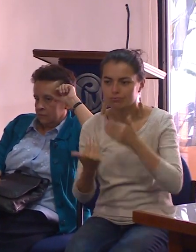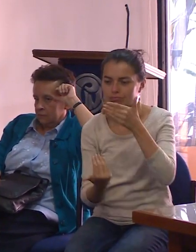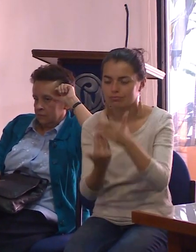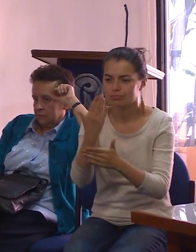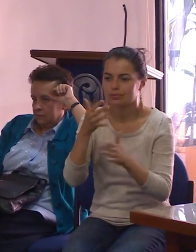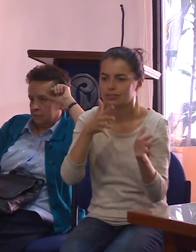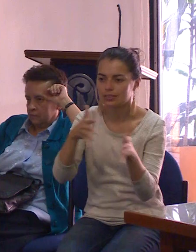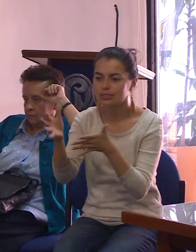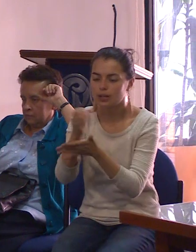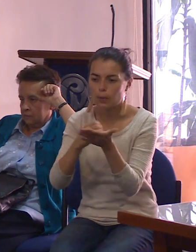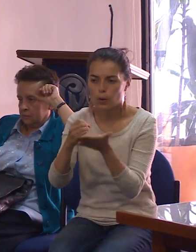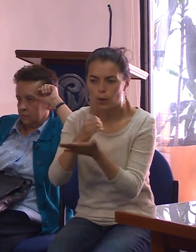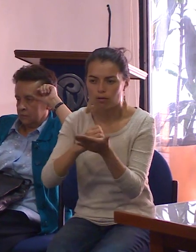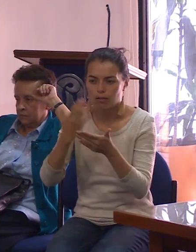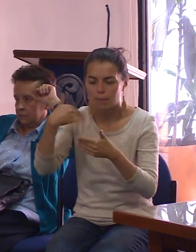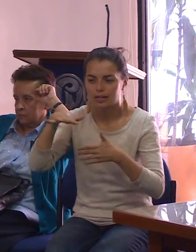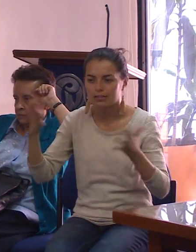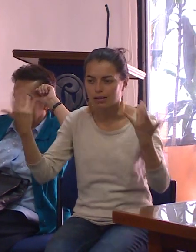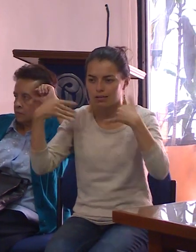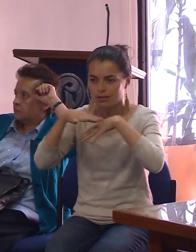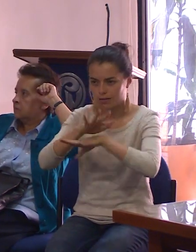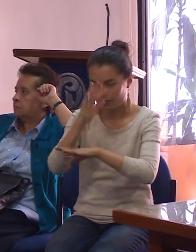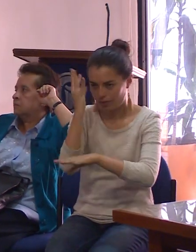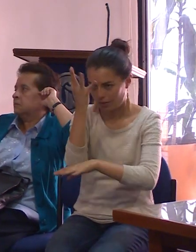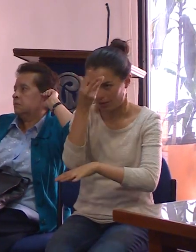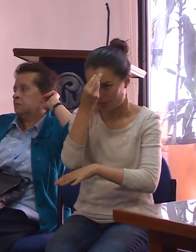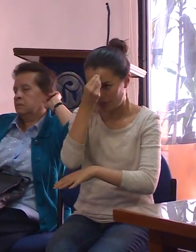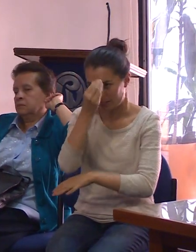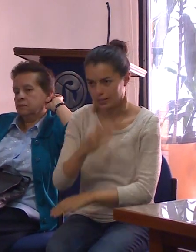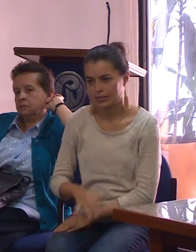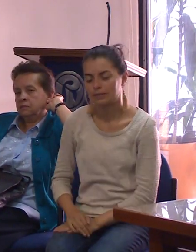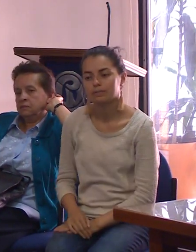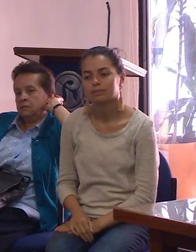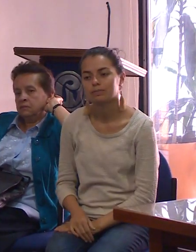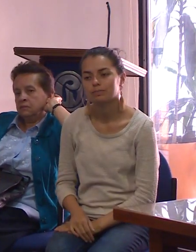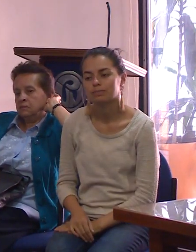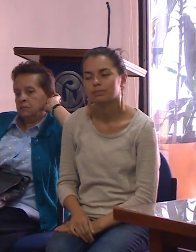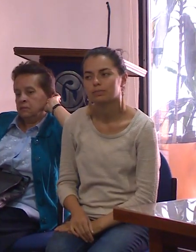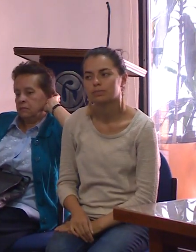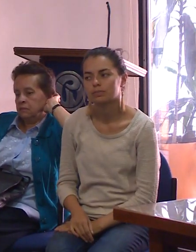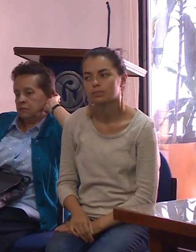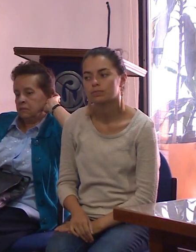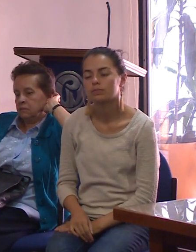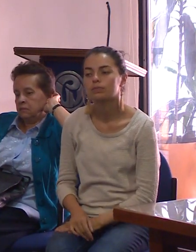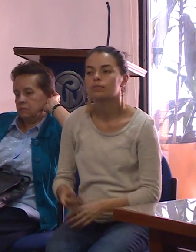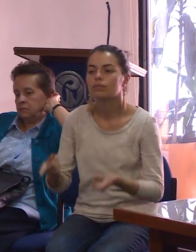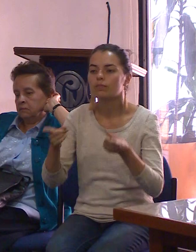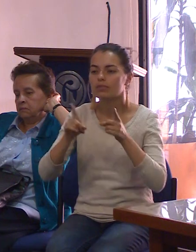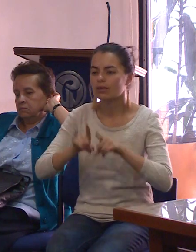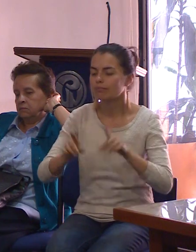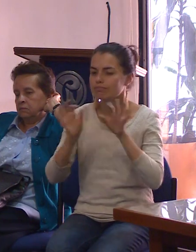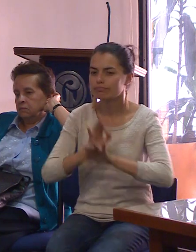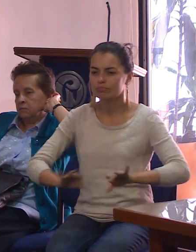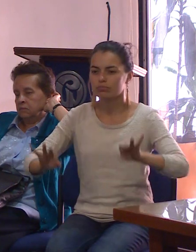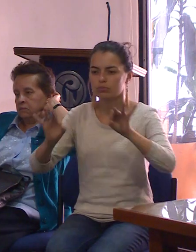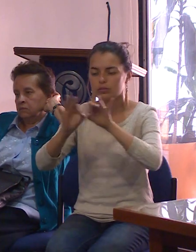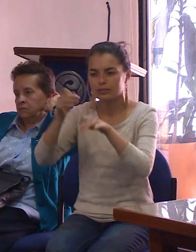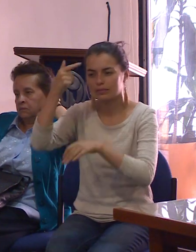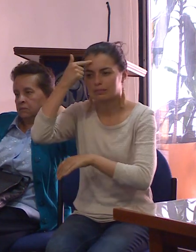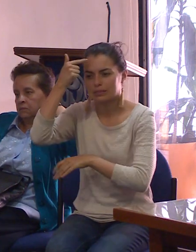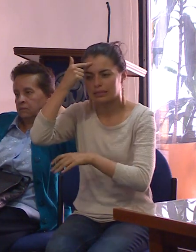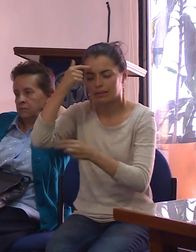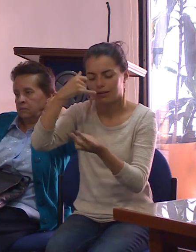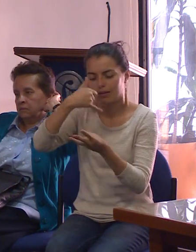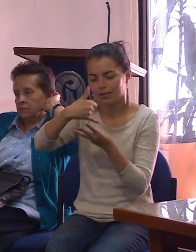biología desde una manera muy transdisciplinar. Por otra parte, también cobra sentido el pensar esas diferentes